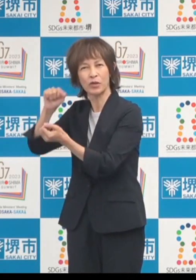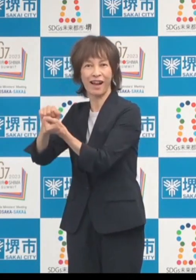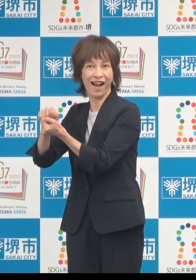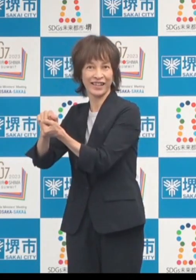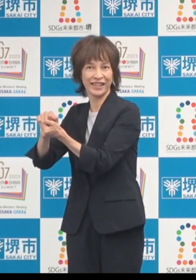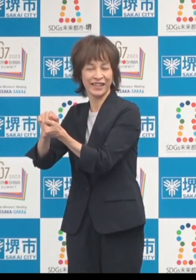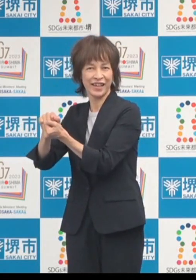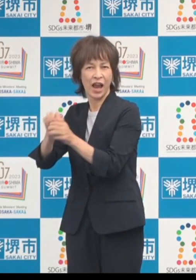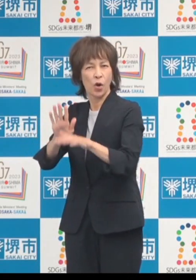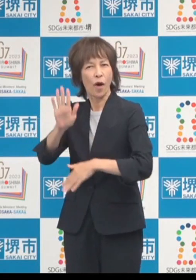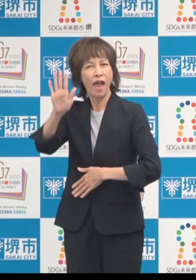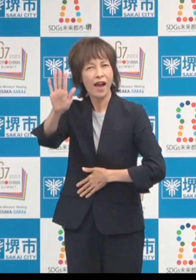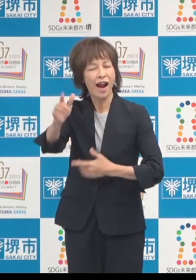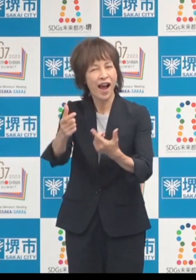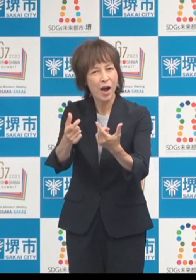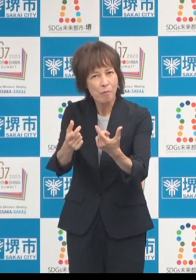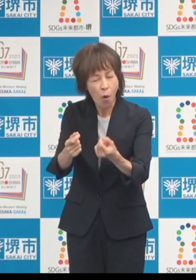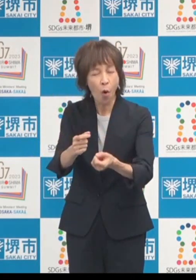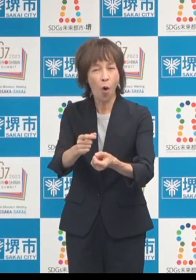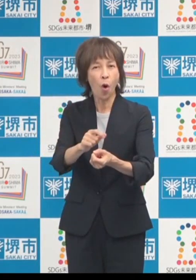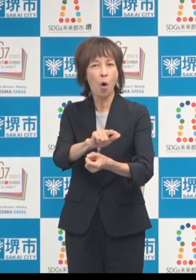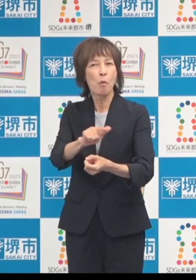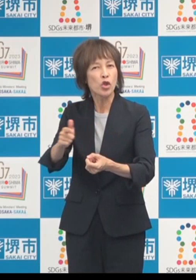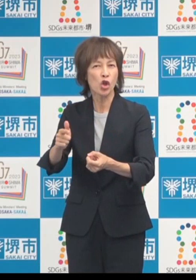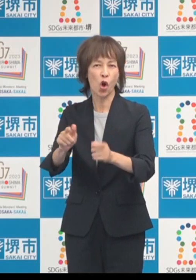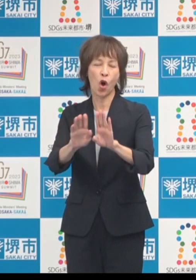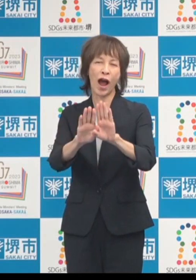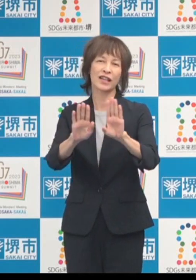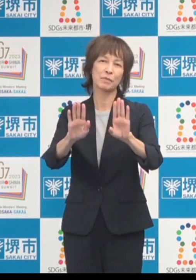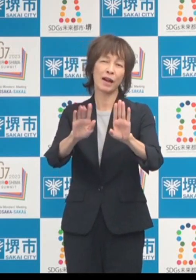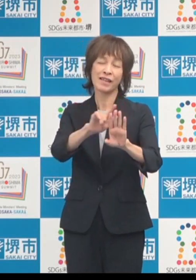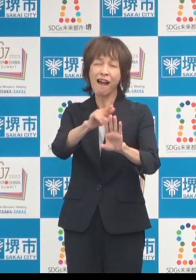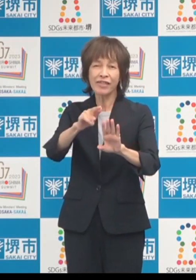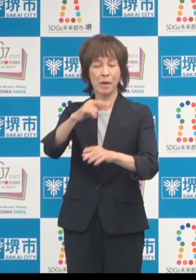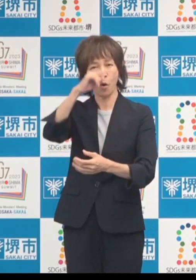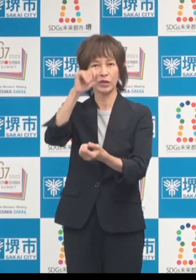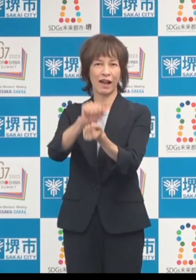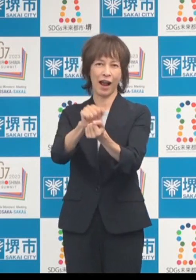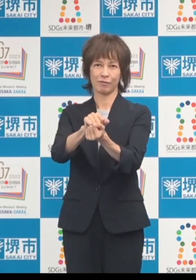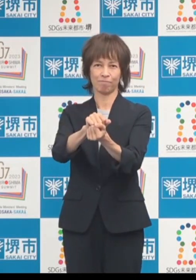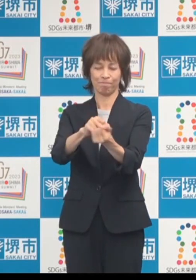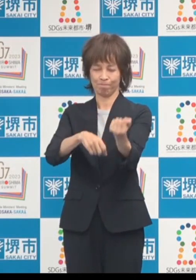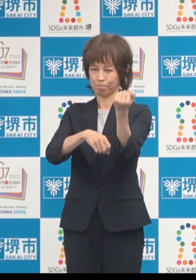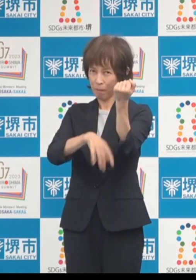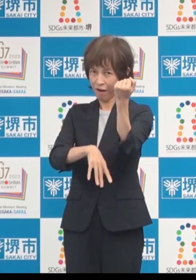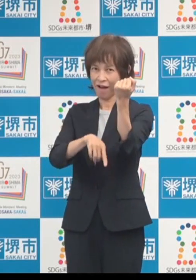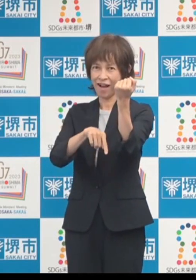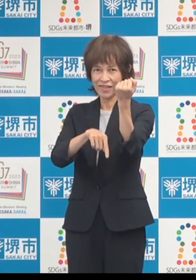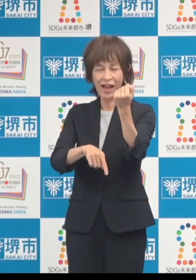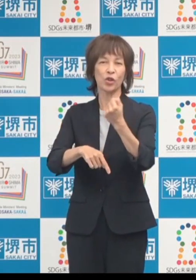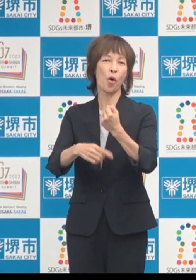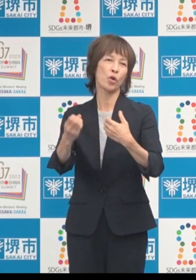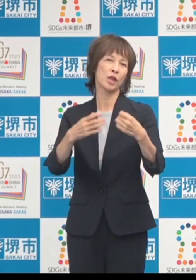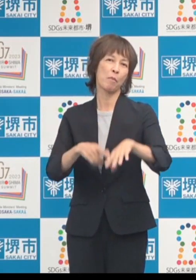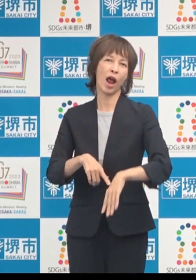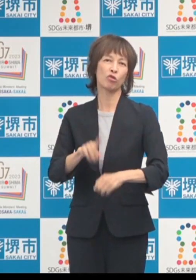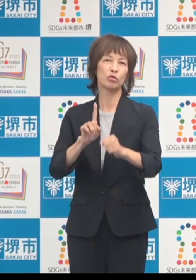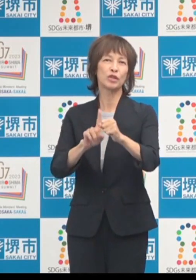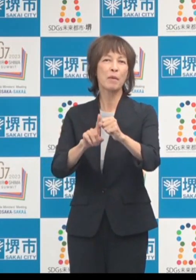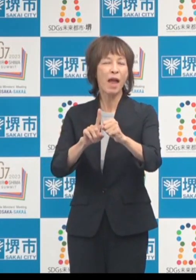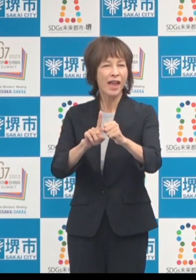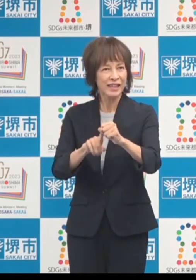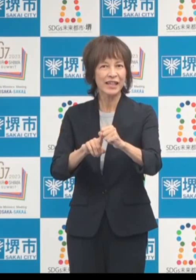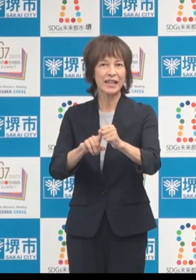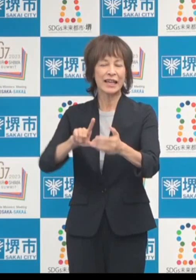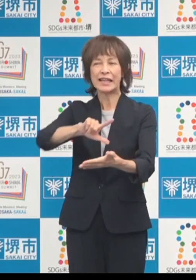物の始まり何でも堺と、まさに堺だとおっしゃっていただけるように、次々とイノベーションが生み出されることを目指して、